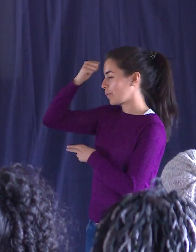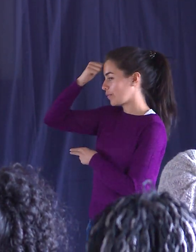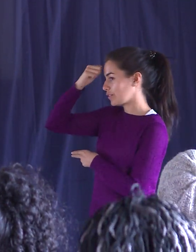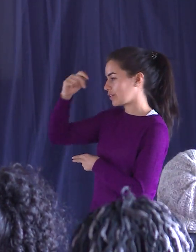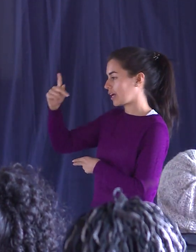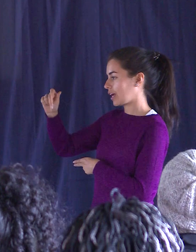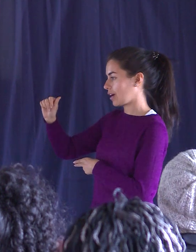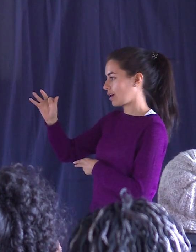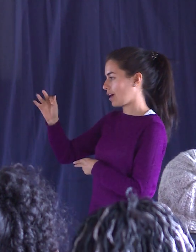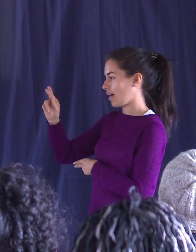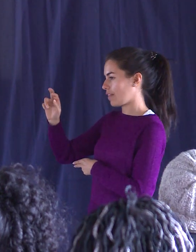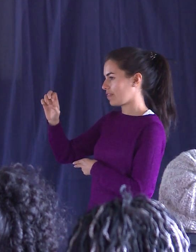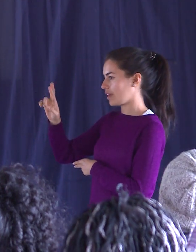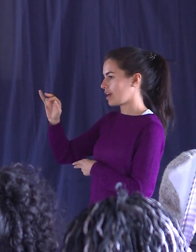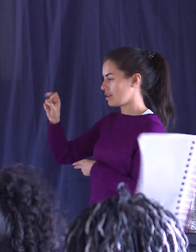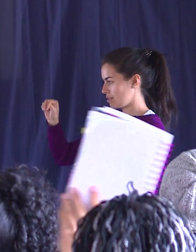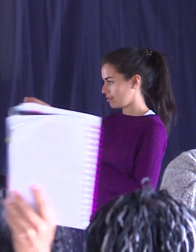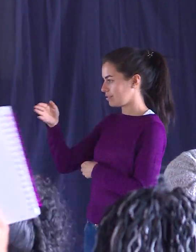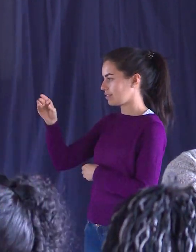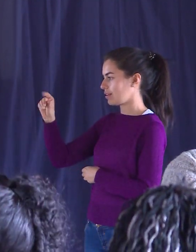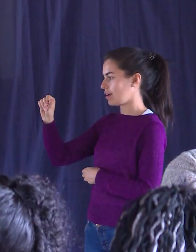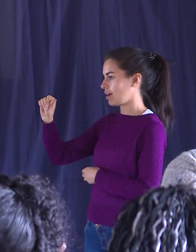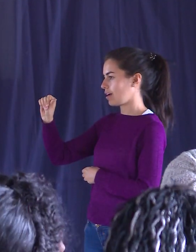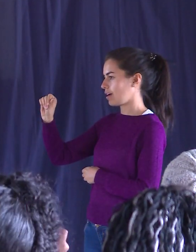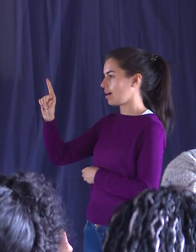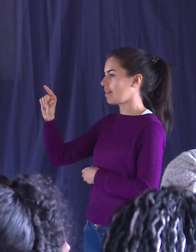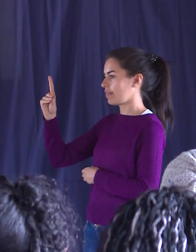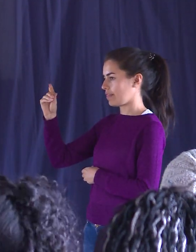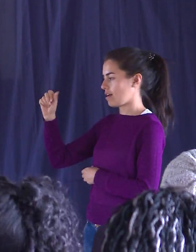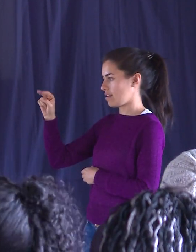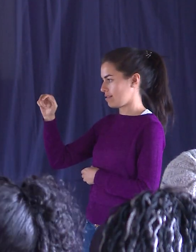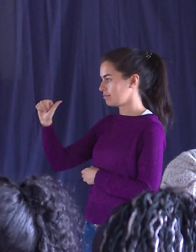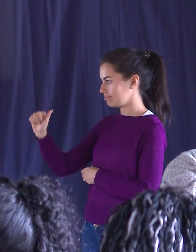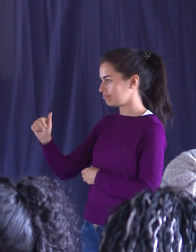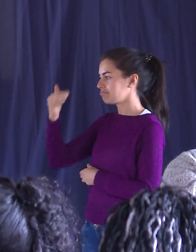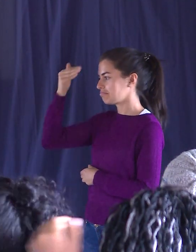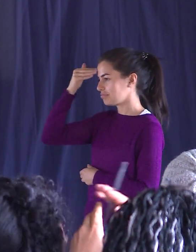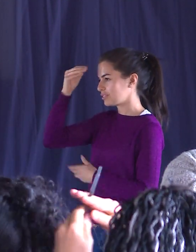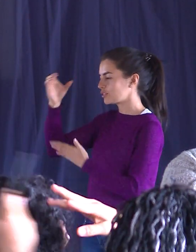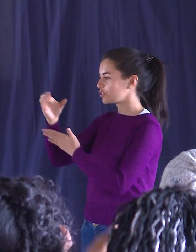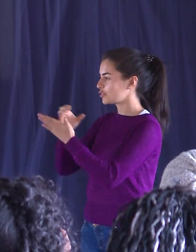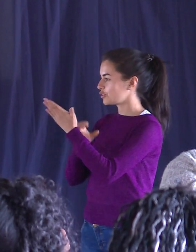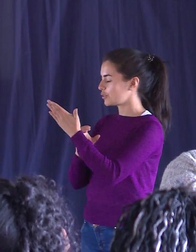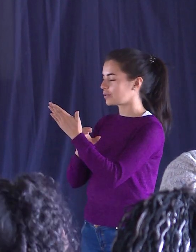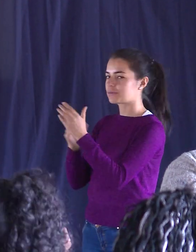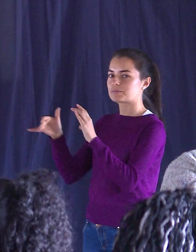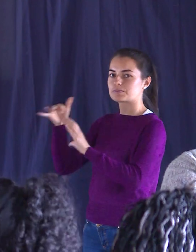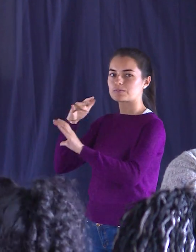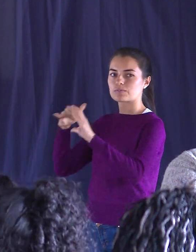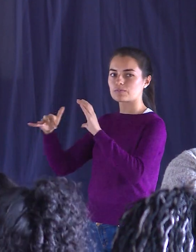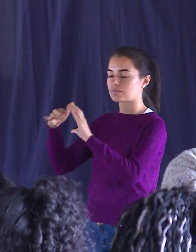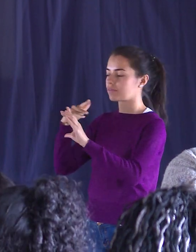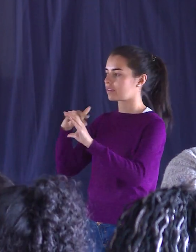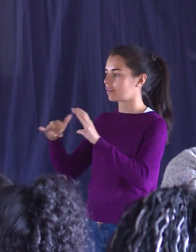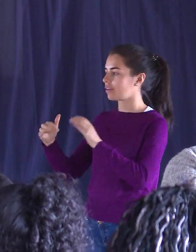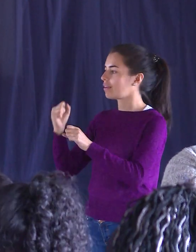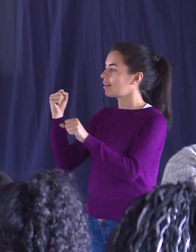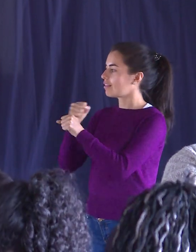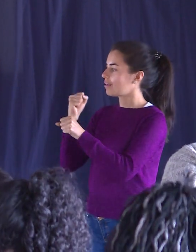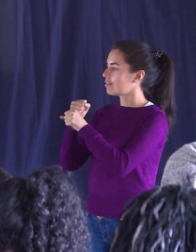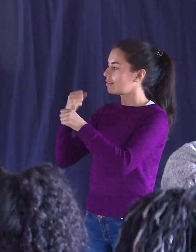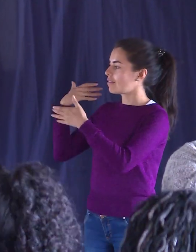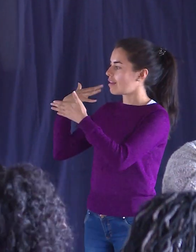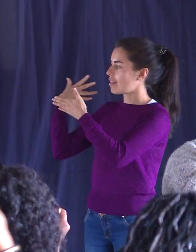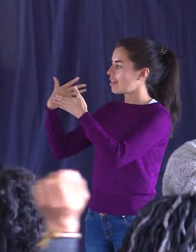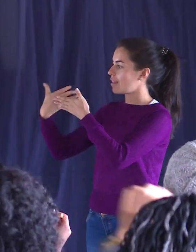hace parte del equipo de conocimiento ambiental y currículo y que ha venido trabajando a Guaira desde hace